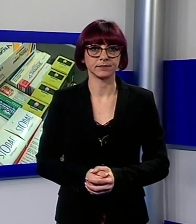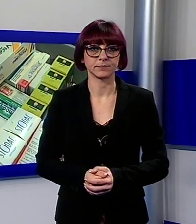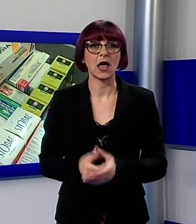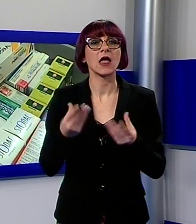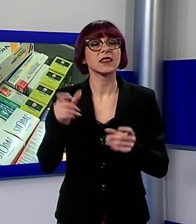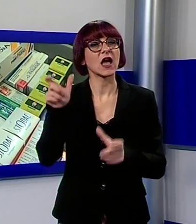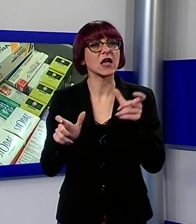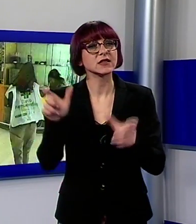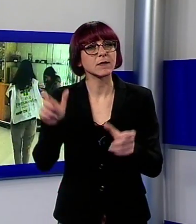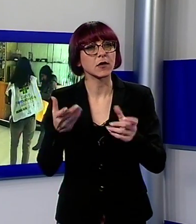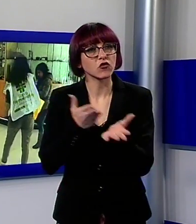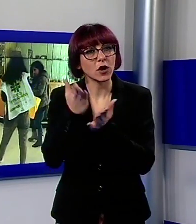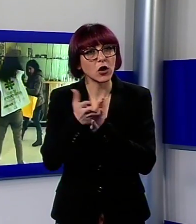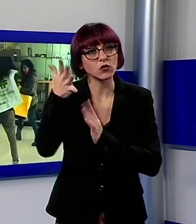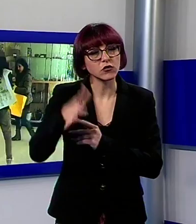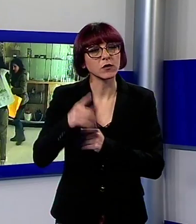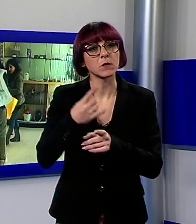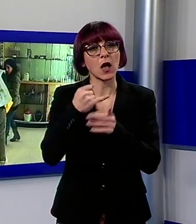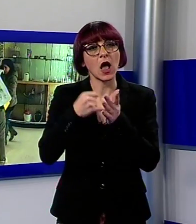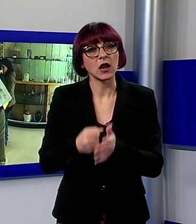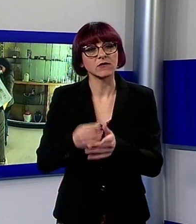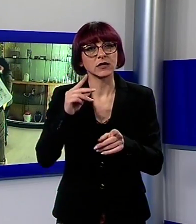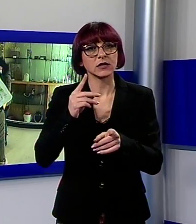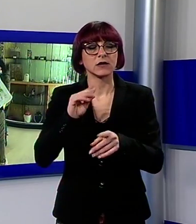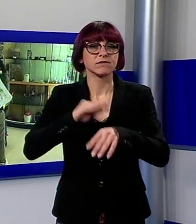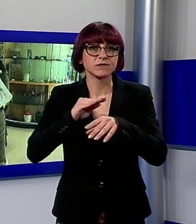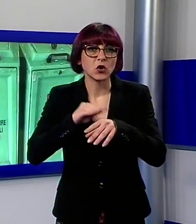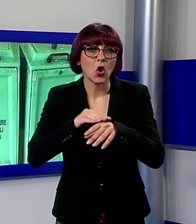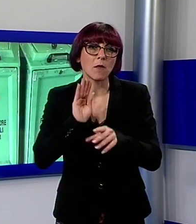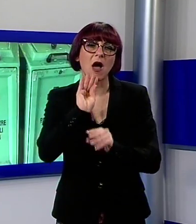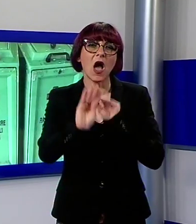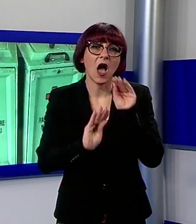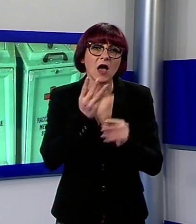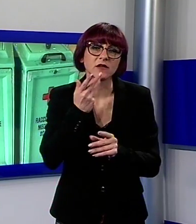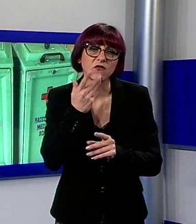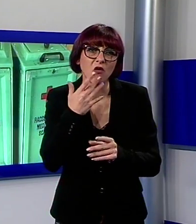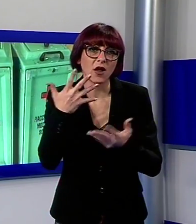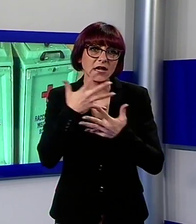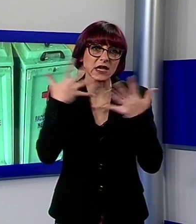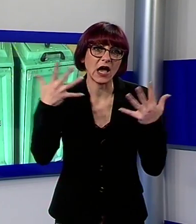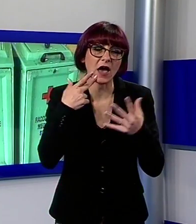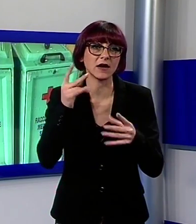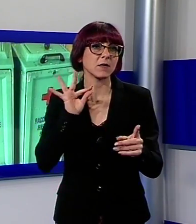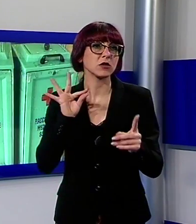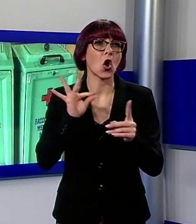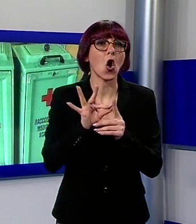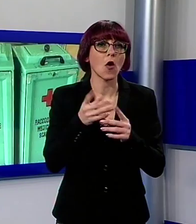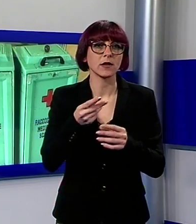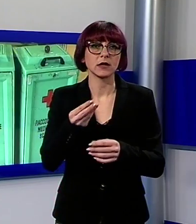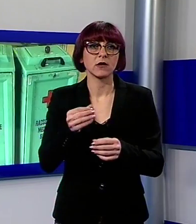chiesto assicurazioni sull'effettiva destinazione delle loro donazioni, che andranno a strutture ed organizzazioni che già aiutano le